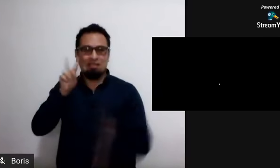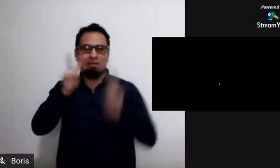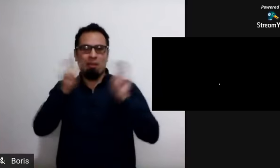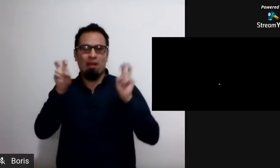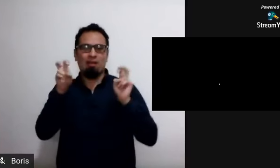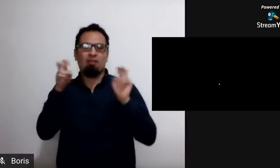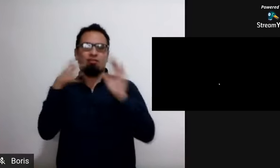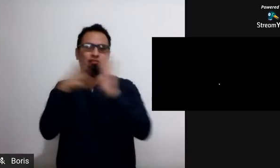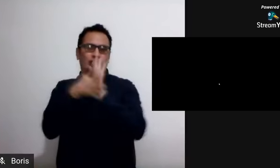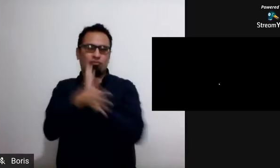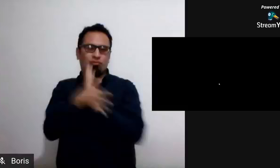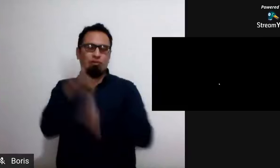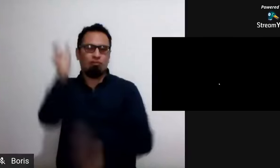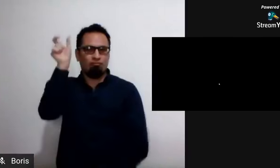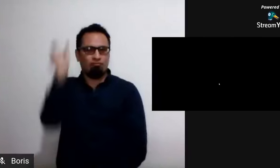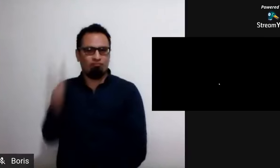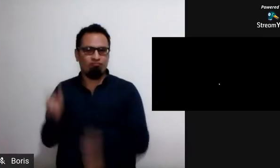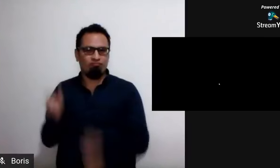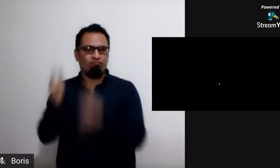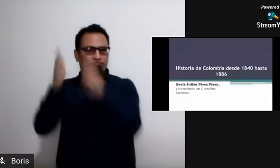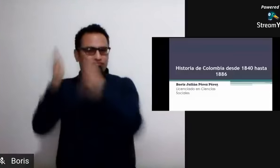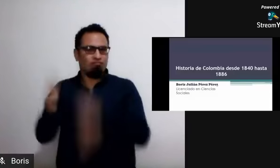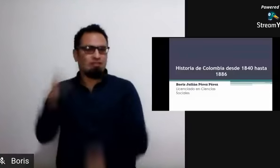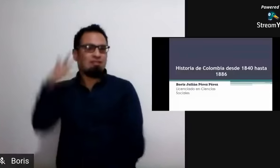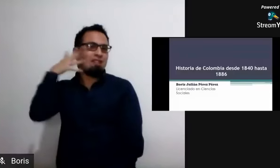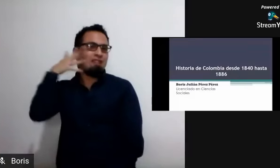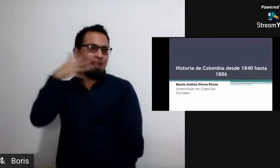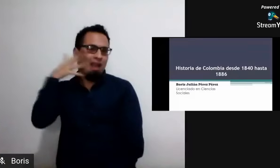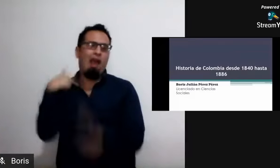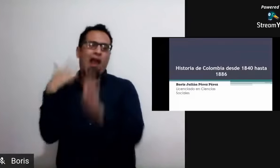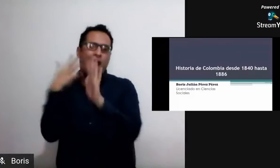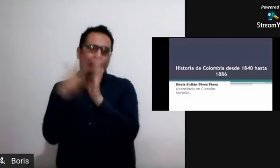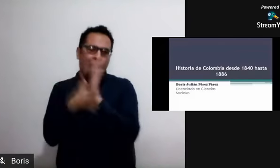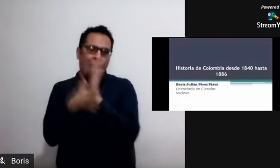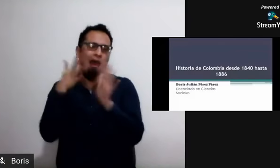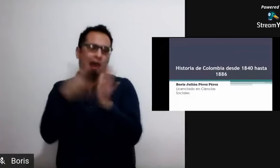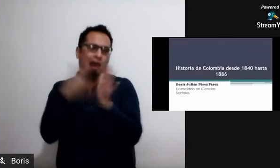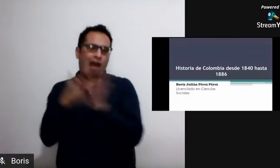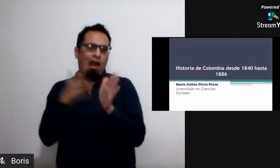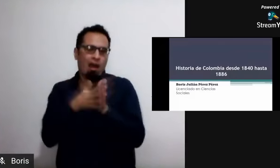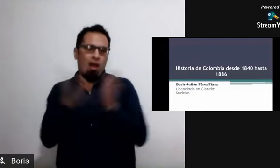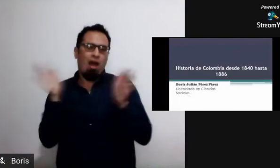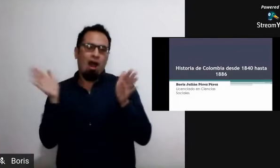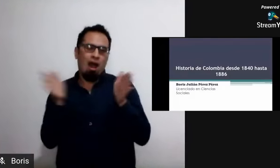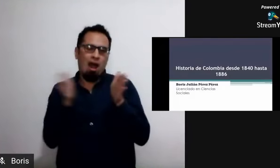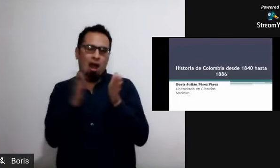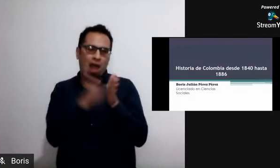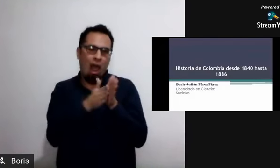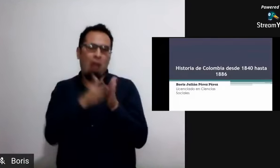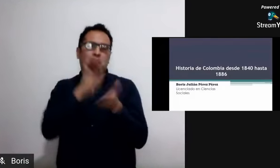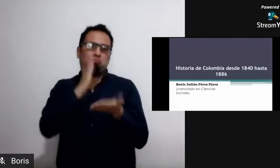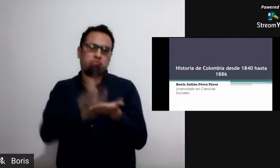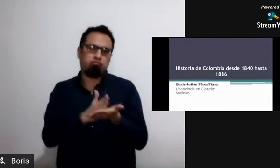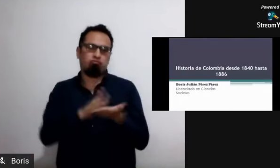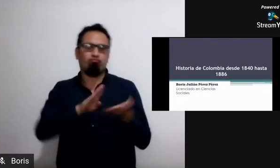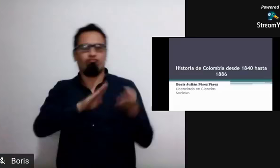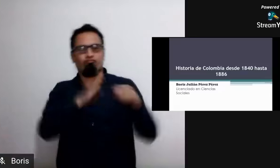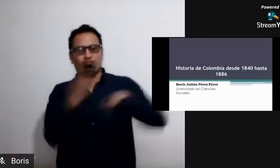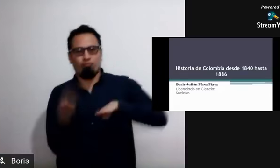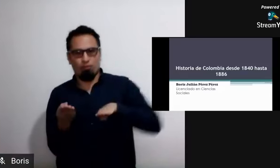sobresaliente que muchos de ustedes sabían que en la última tertulia que estuvimos en el mes de